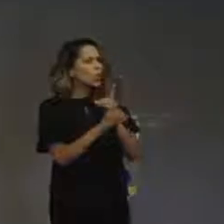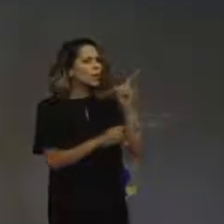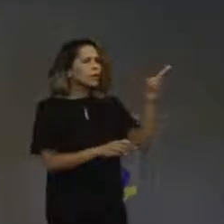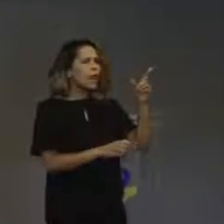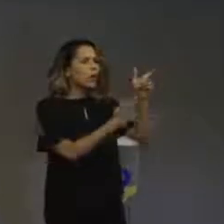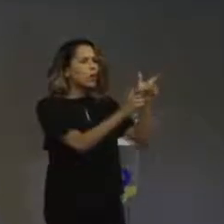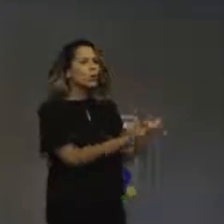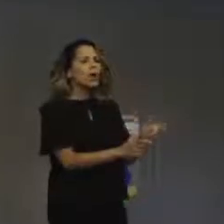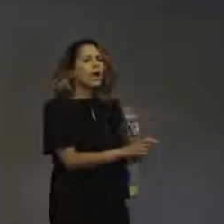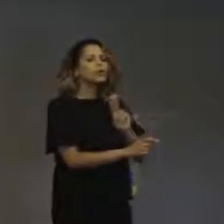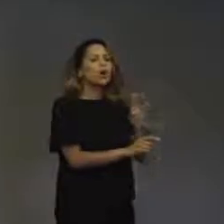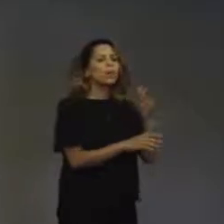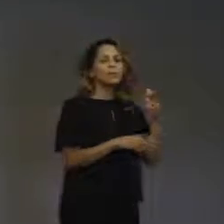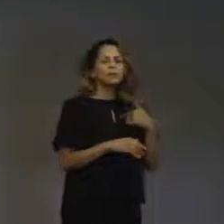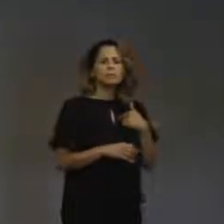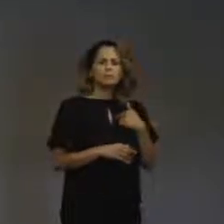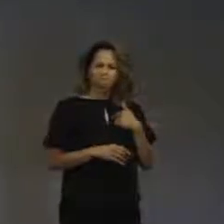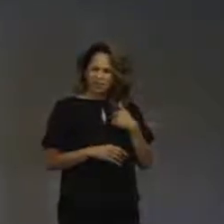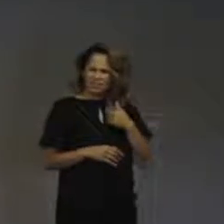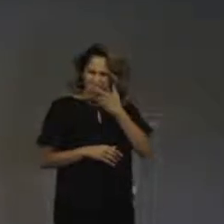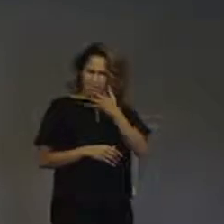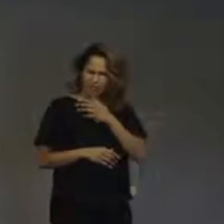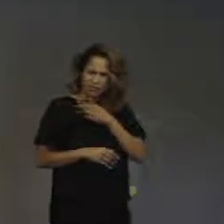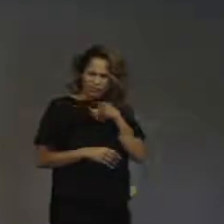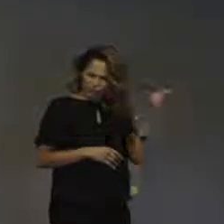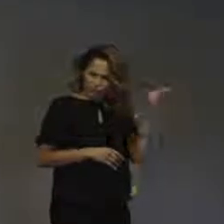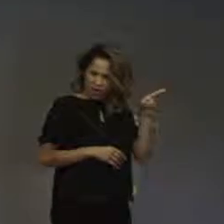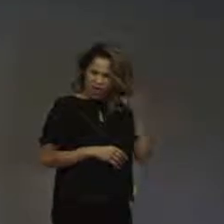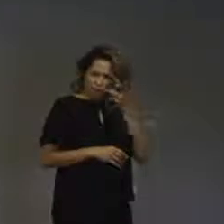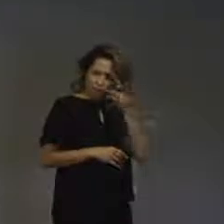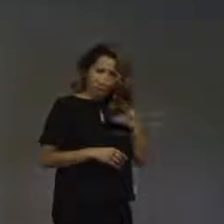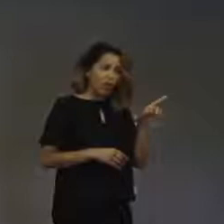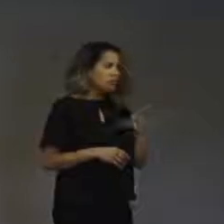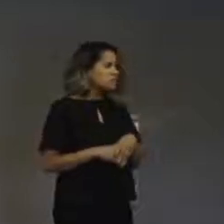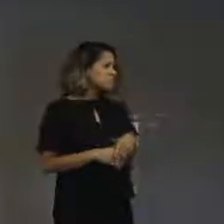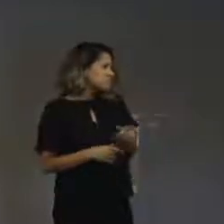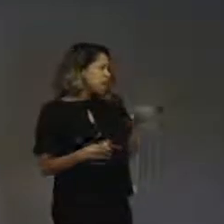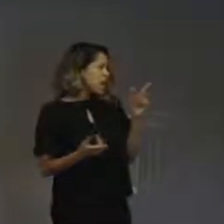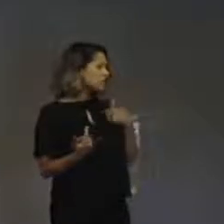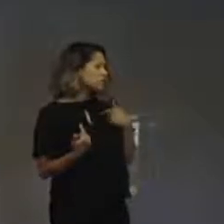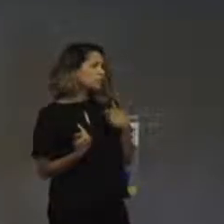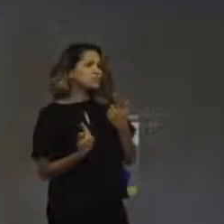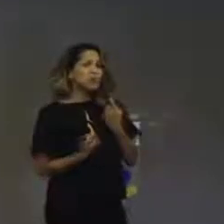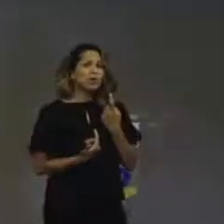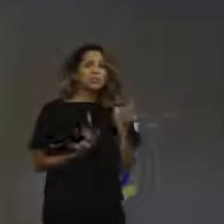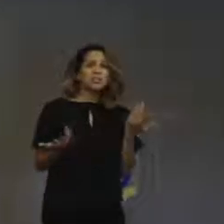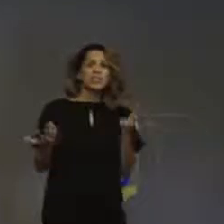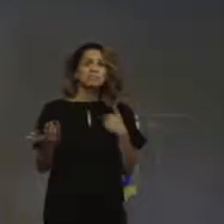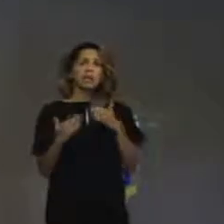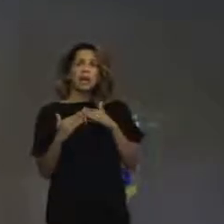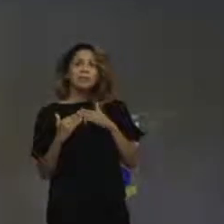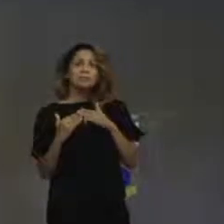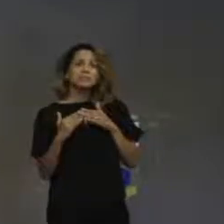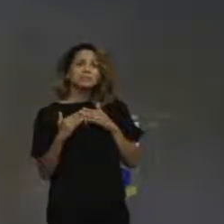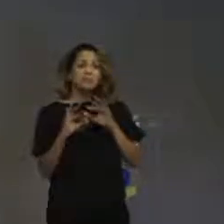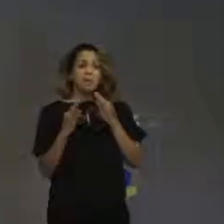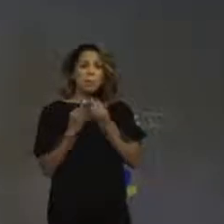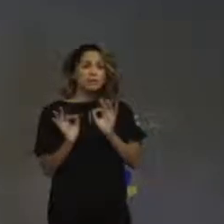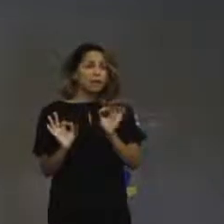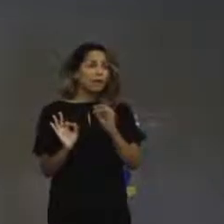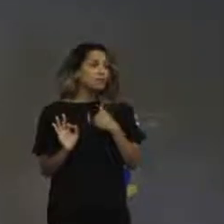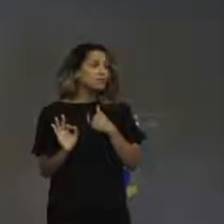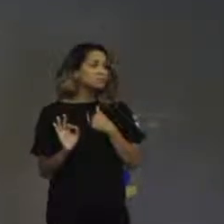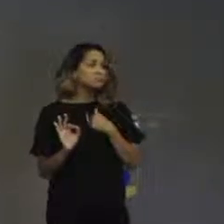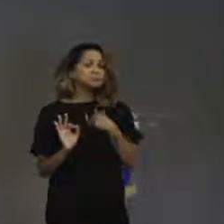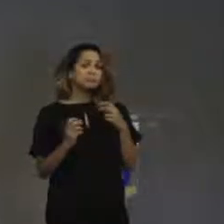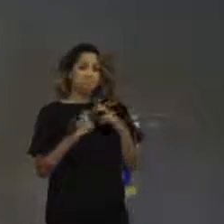falou, sei lá, eu peguei o metrô, como eu não tenho, minha família não está aqui ainda, eu fui conhecer São Paulo, estou morando aqui, eu parei numa estação